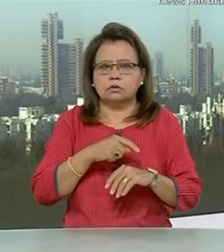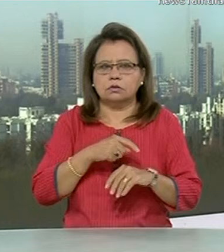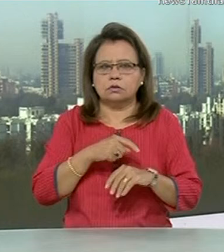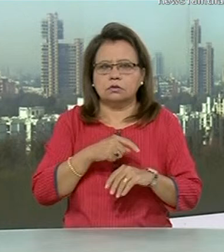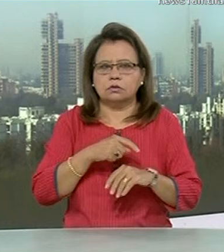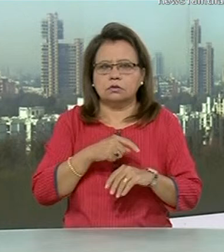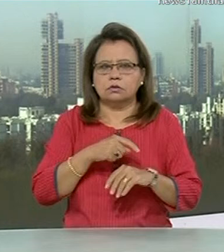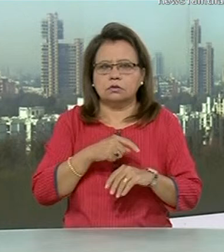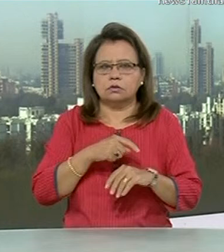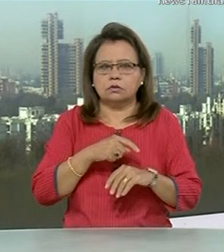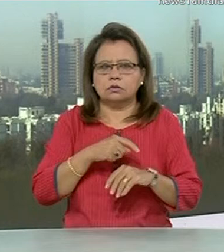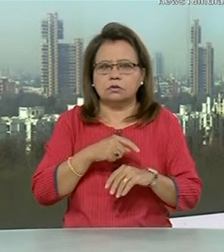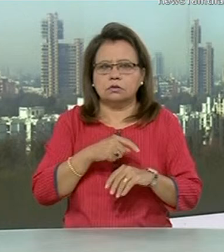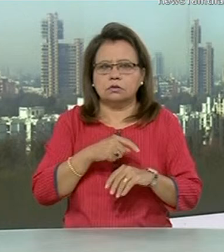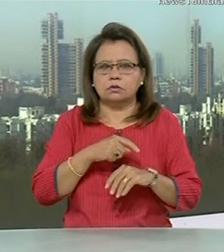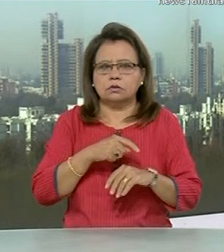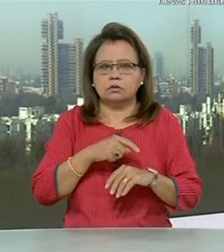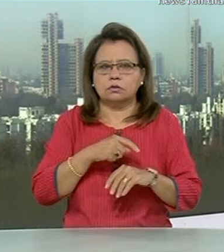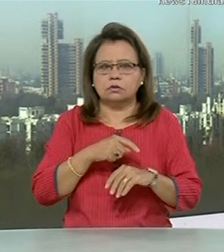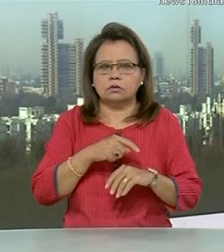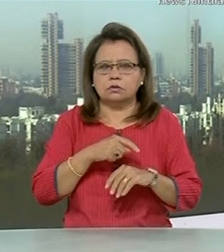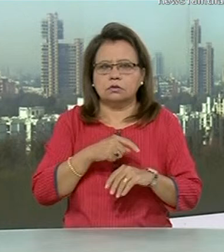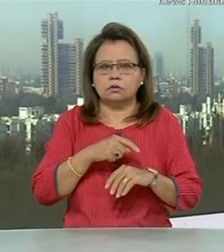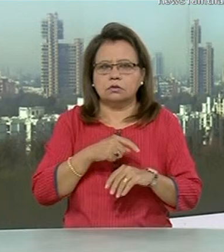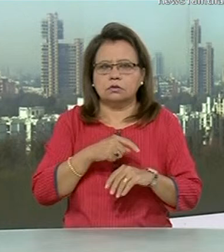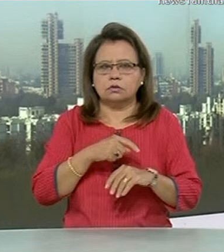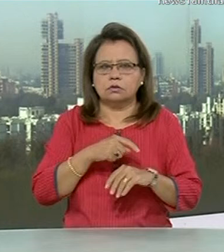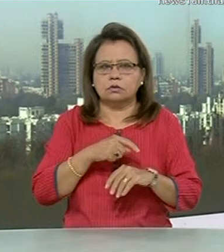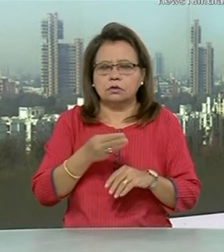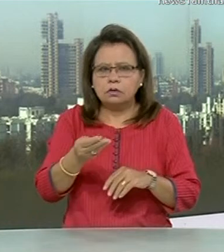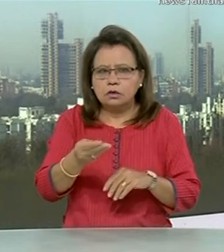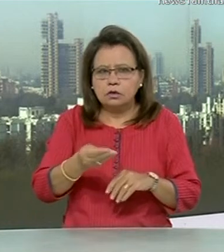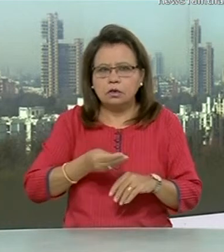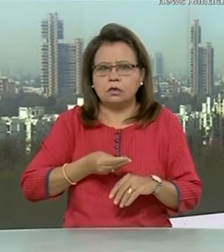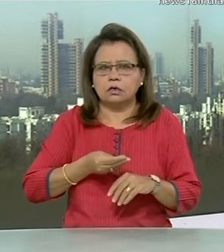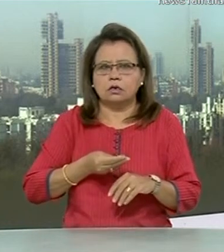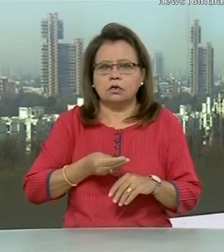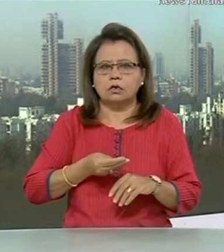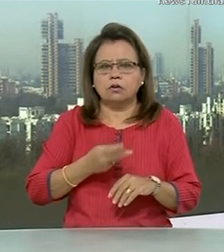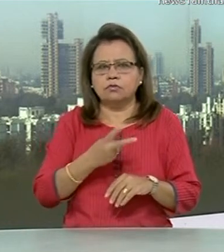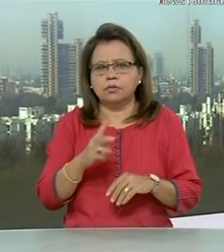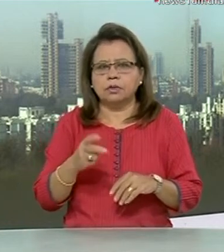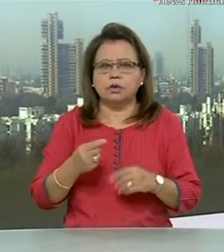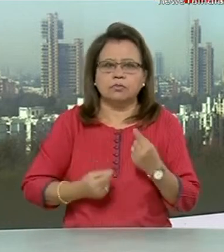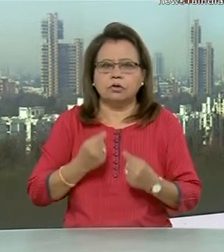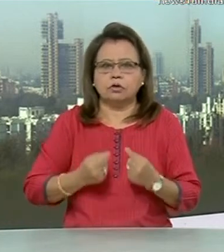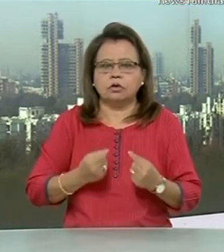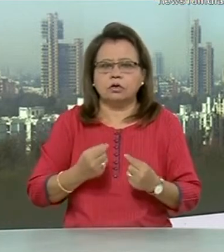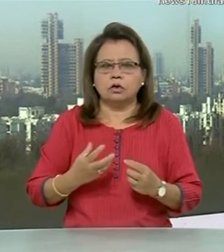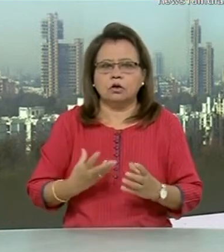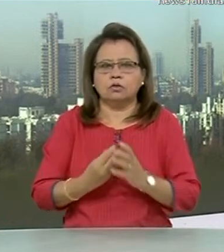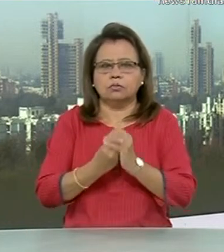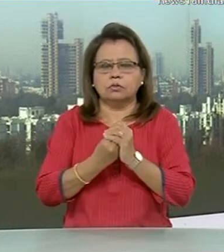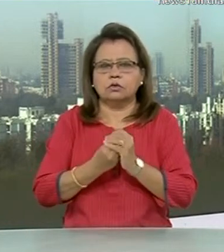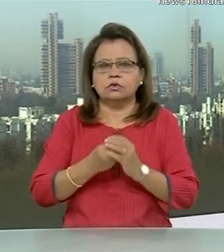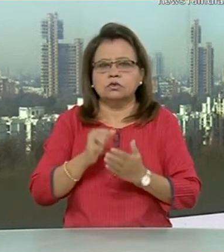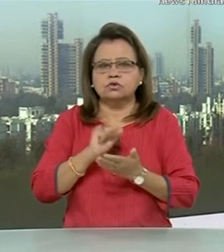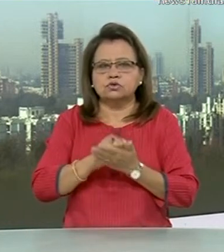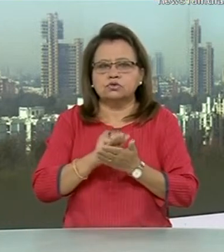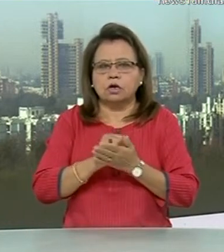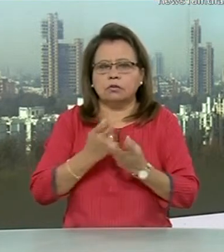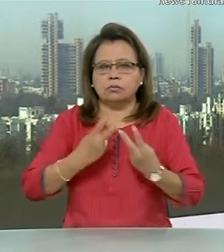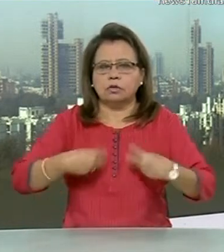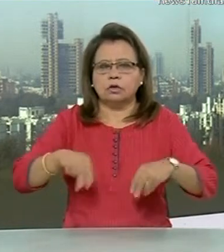कि बिहार विधानसभा चुनाव में जैसे-जैसे पहले चरण के मतदान की तारीख नजदीक आ रही है विभिन्न राजनीतिक दलों के चुनाव प्रचार